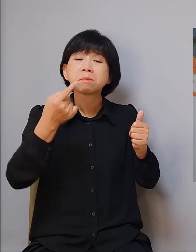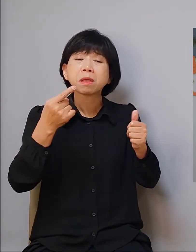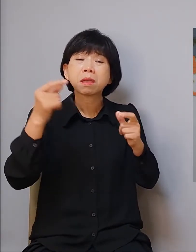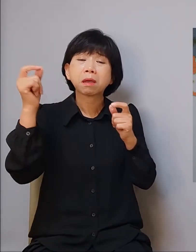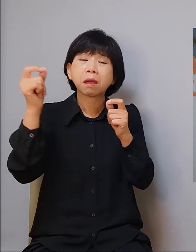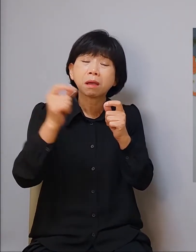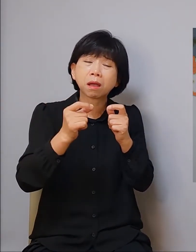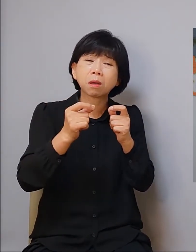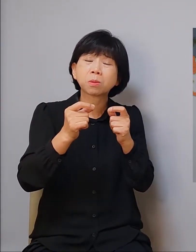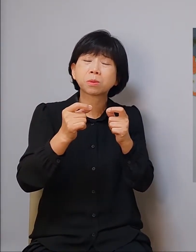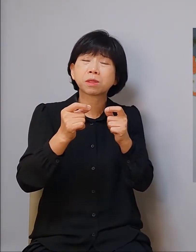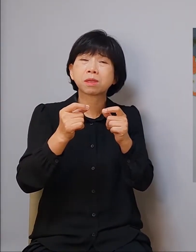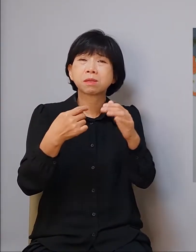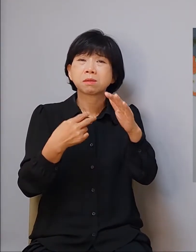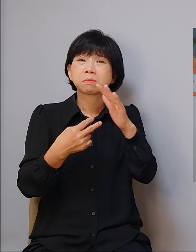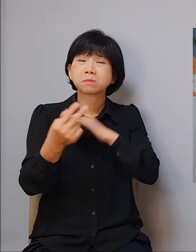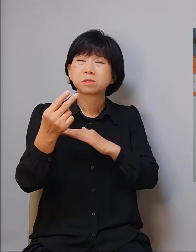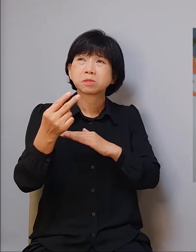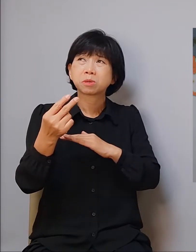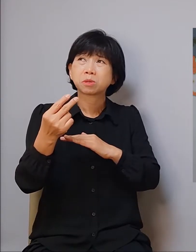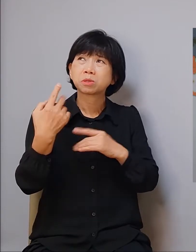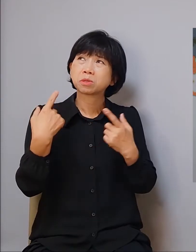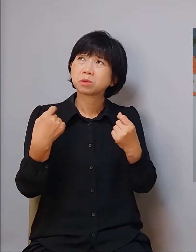비전이 여전히 남아 있을까요?